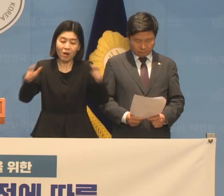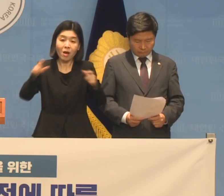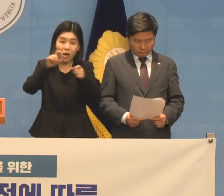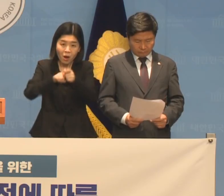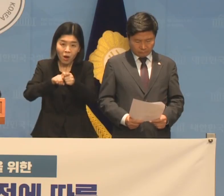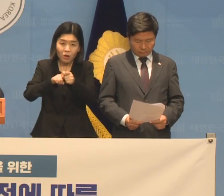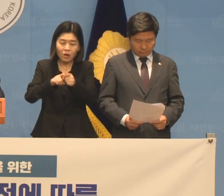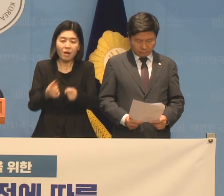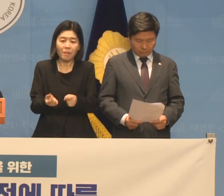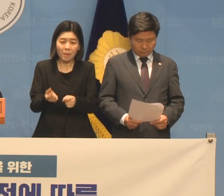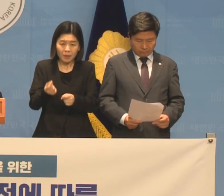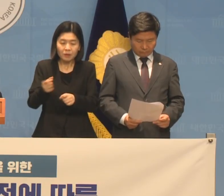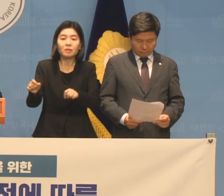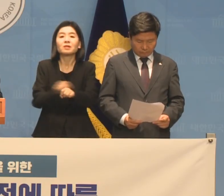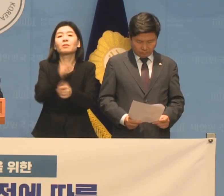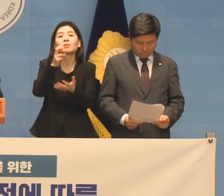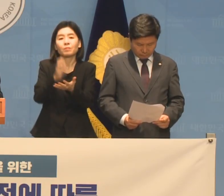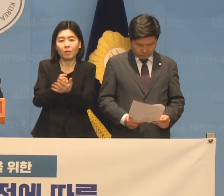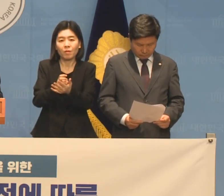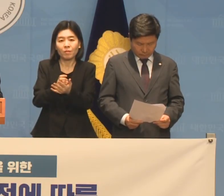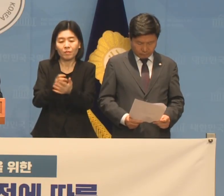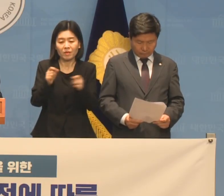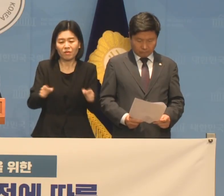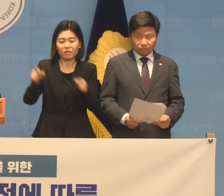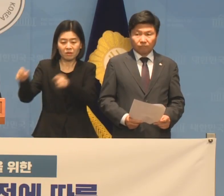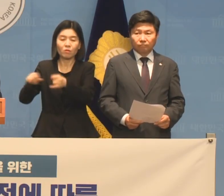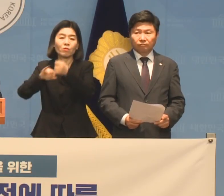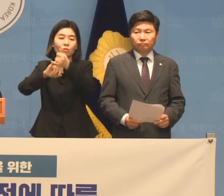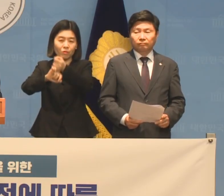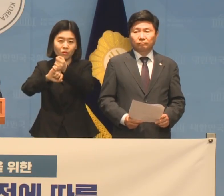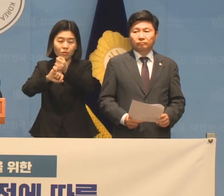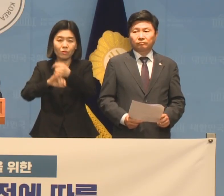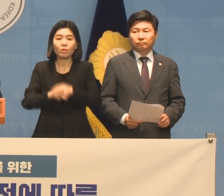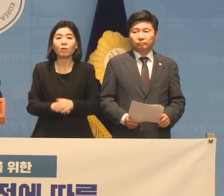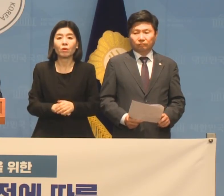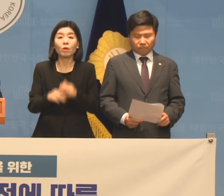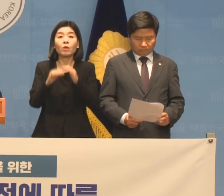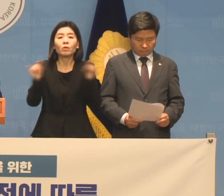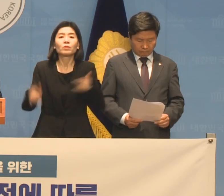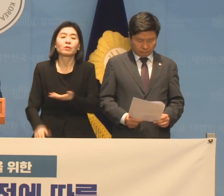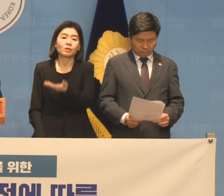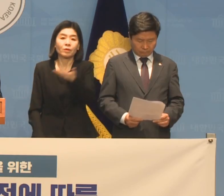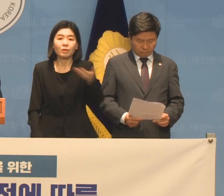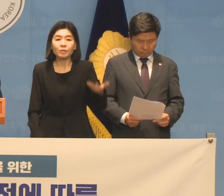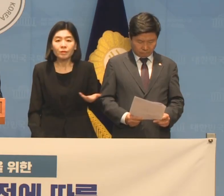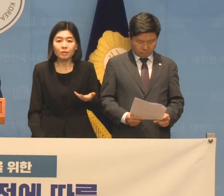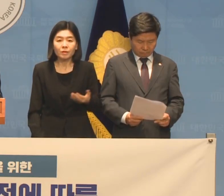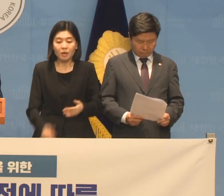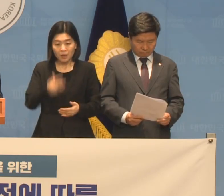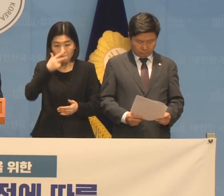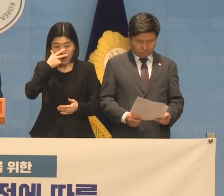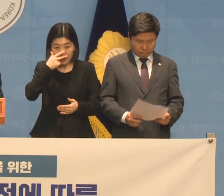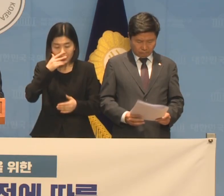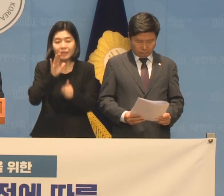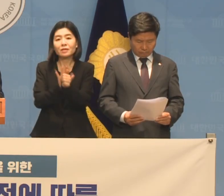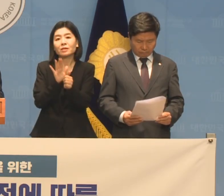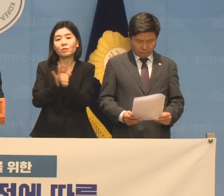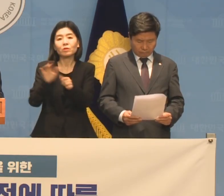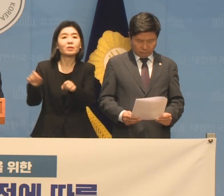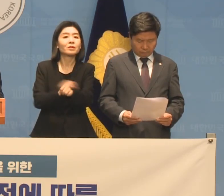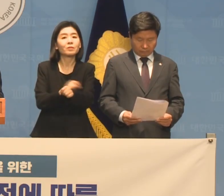특별법 연장은 매우 절실한 상황입니다. 존경하는 국민 여러분, 이처럼